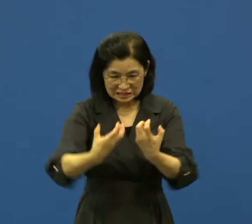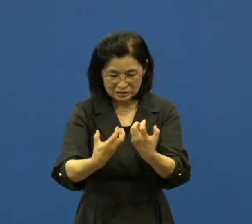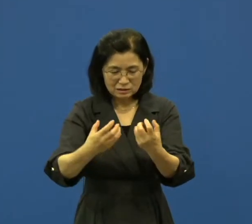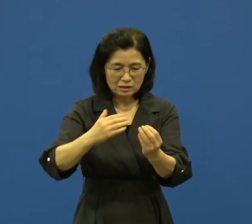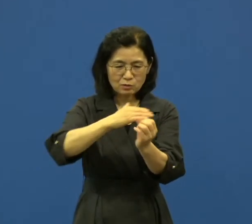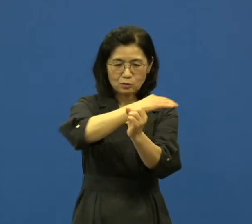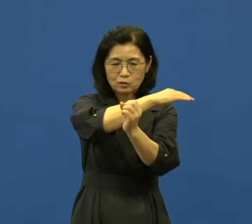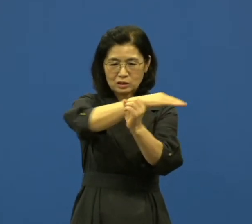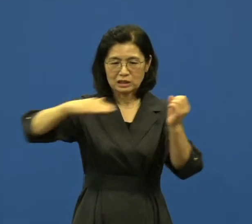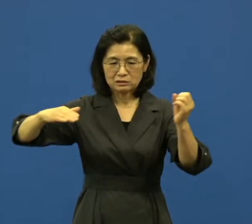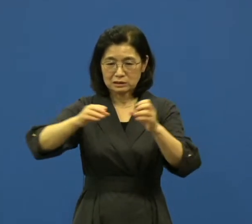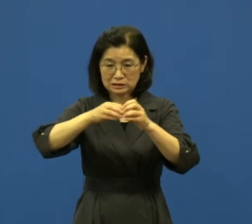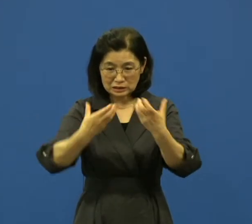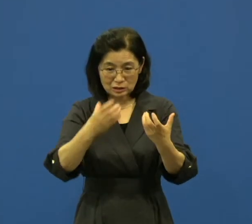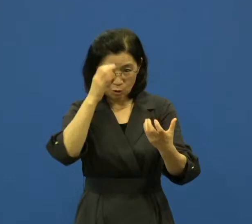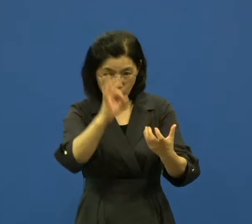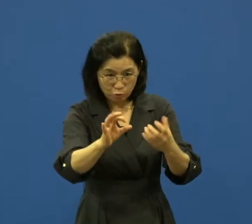달라요.